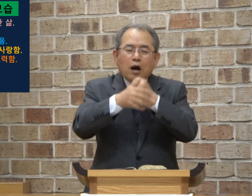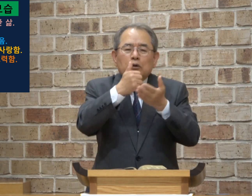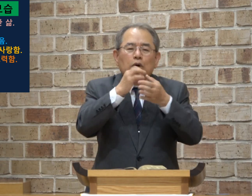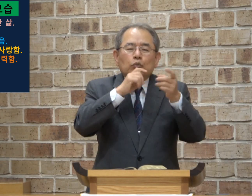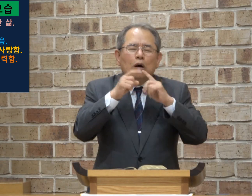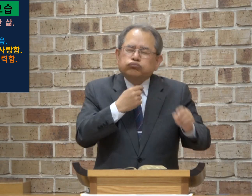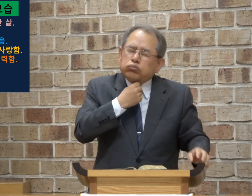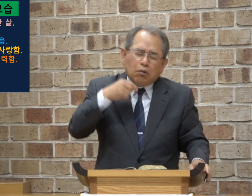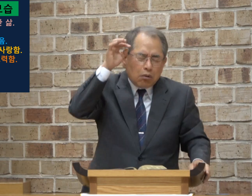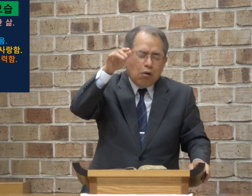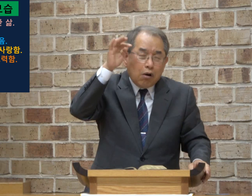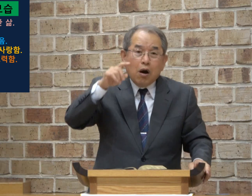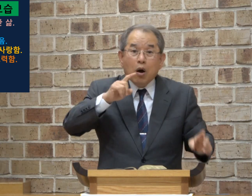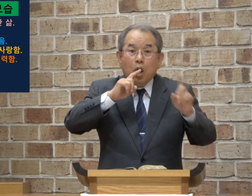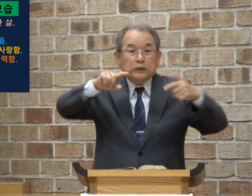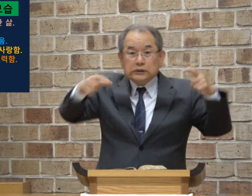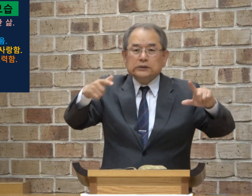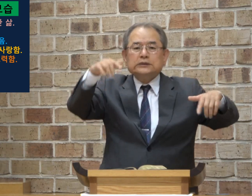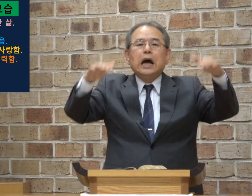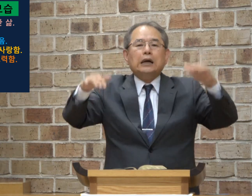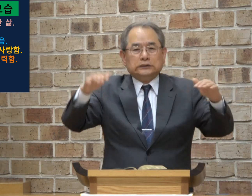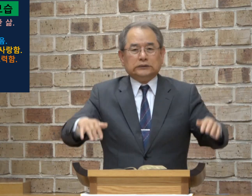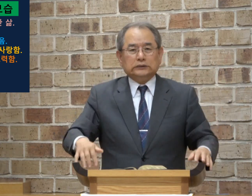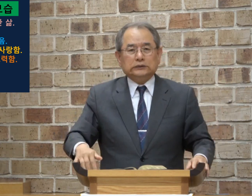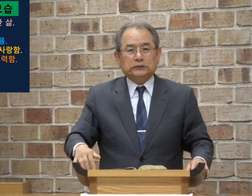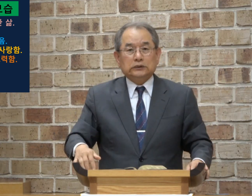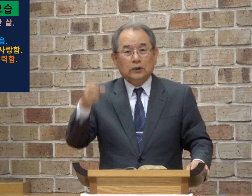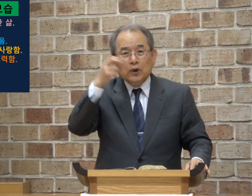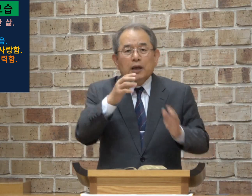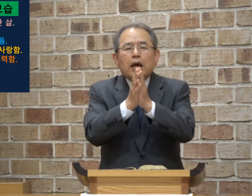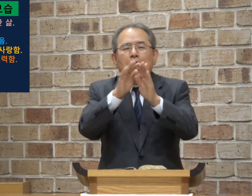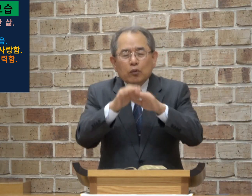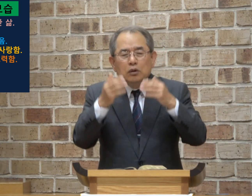관심이 없습니다. 그러나 하나님의 말씀을 갈망하고